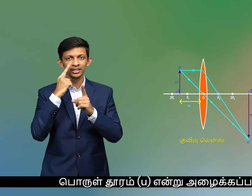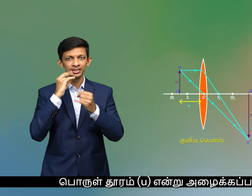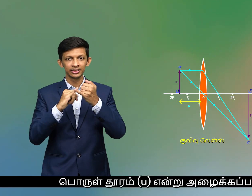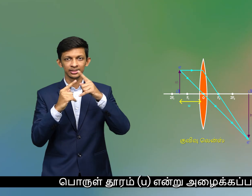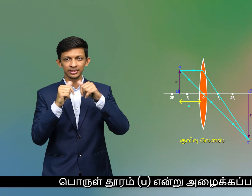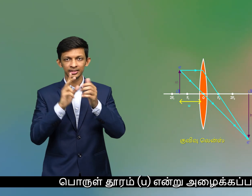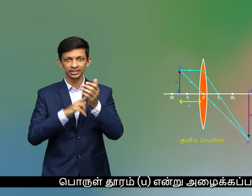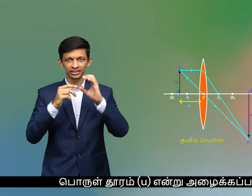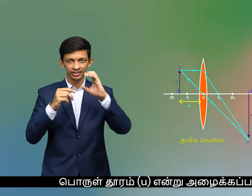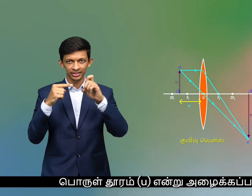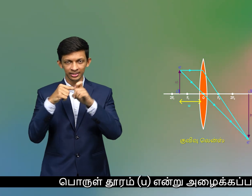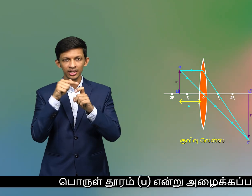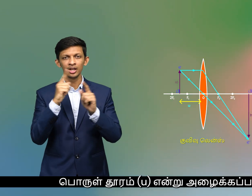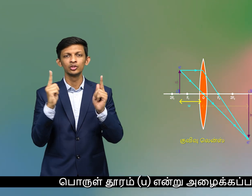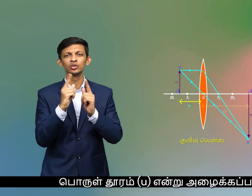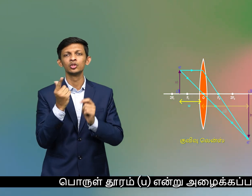அழைக்கப்படுகிறது.